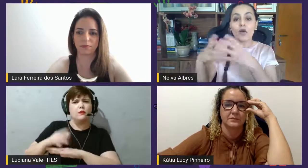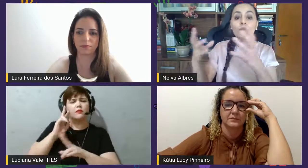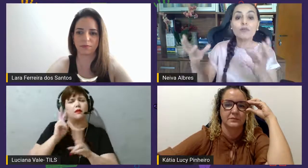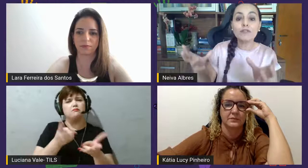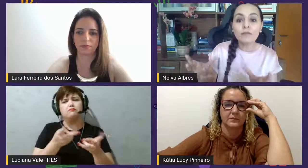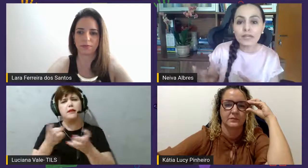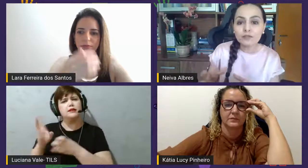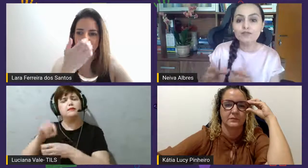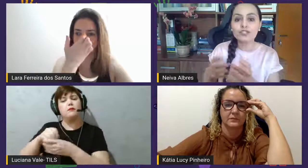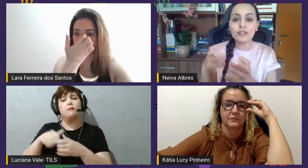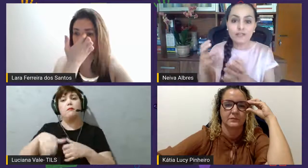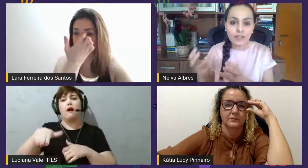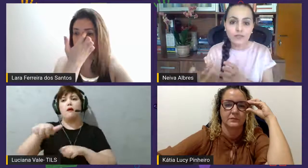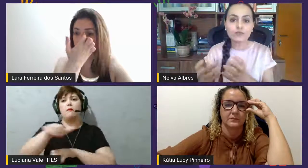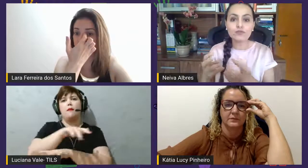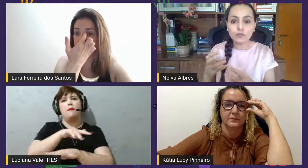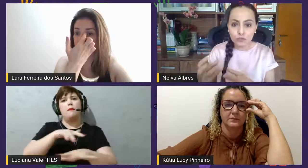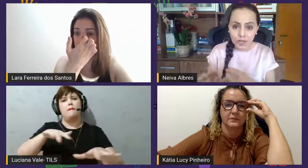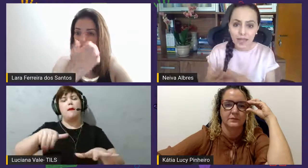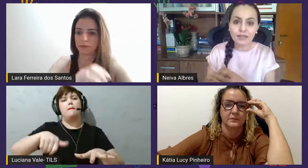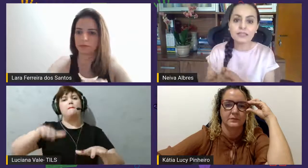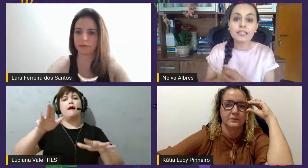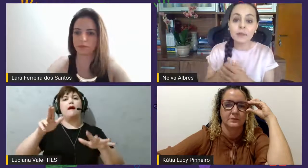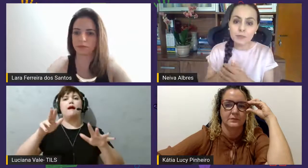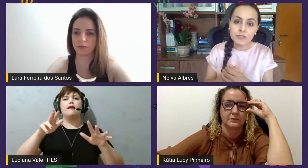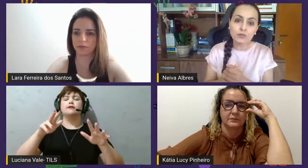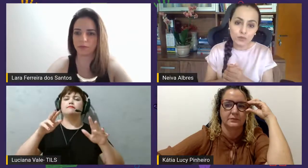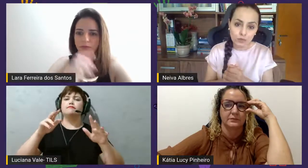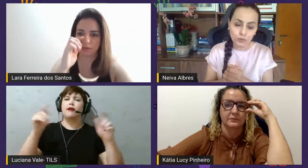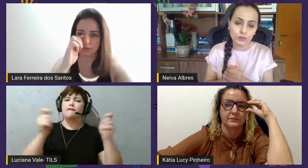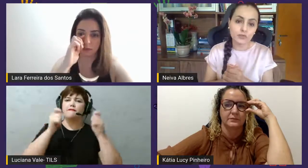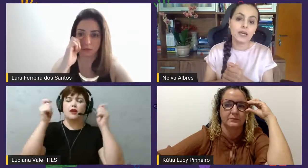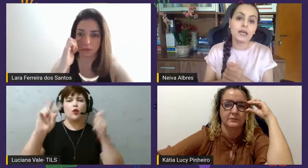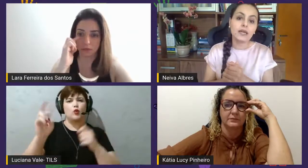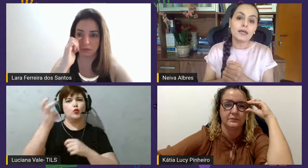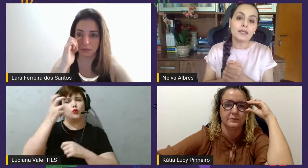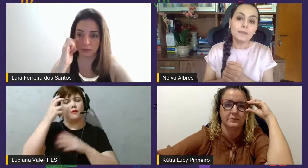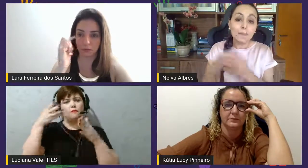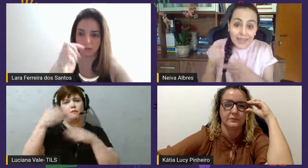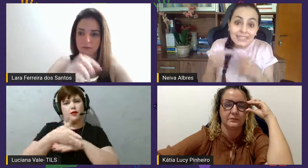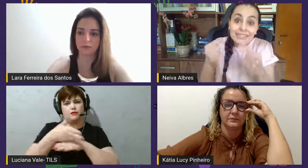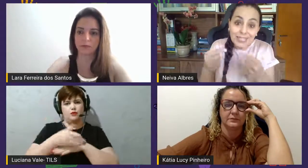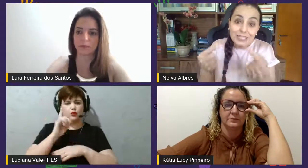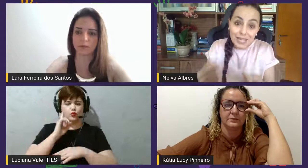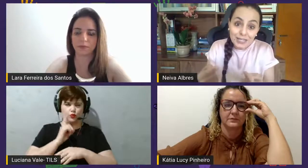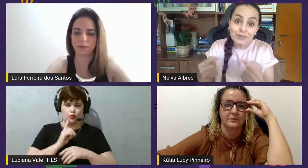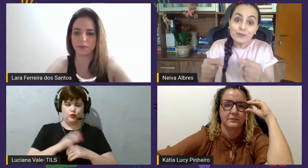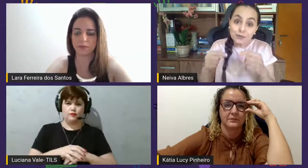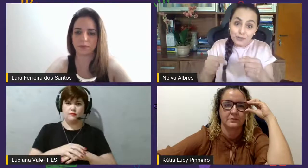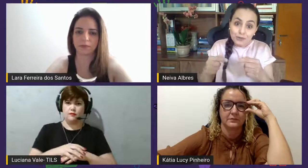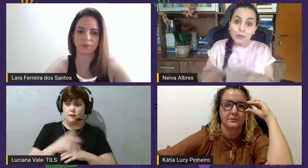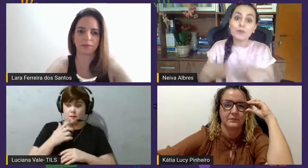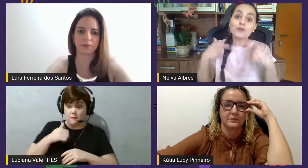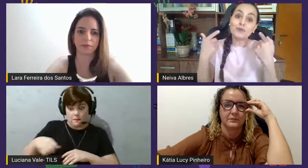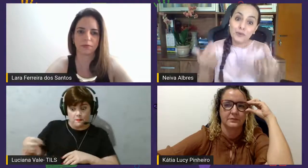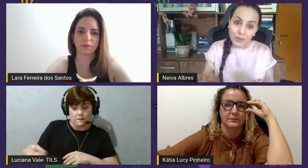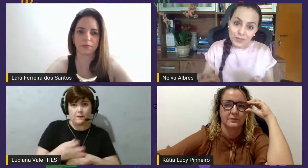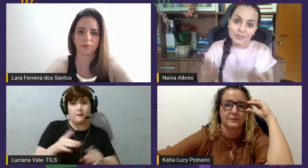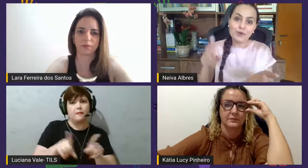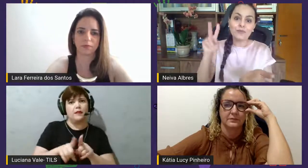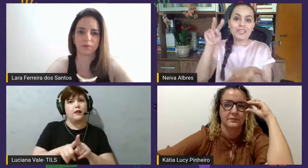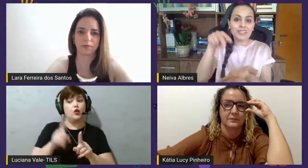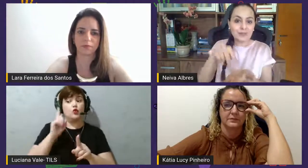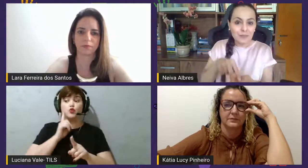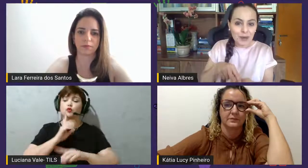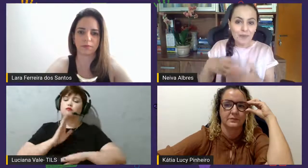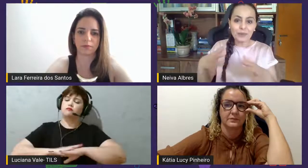um maior movimento de eventos culturais e da participação dos surdos. E mais recente ainda, os surdos como